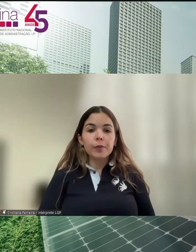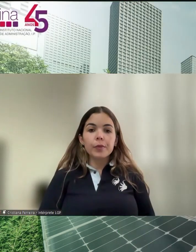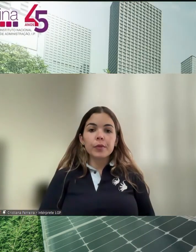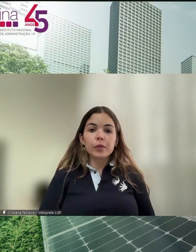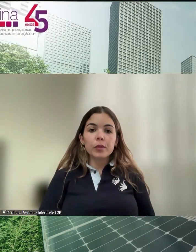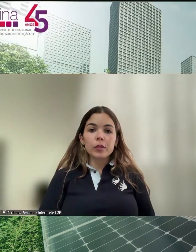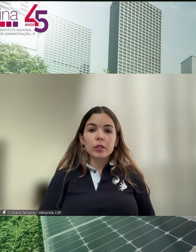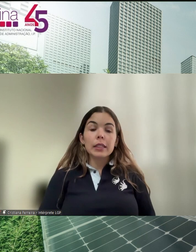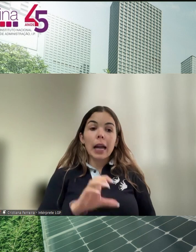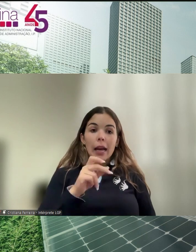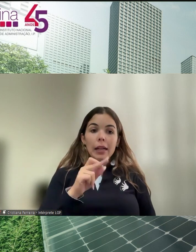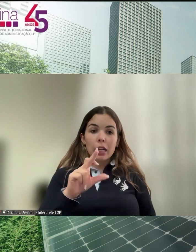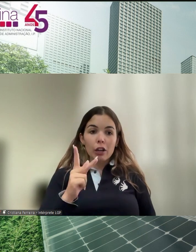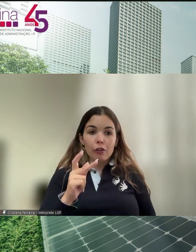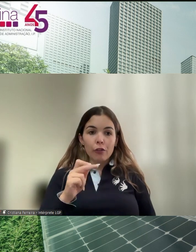Carvalho